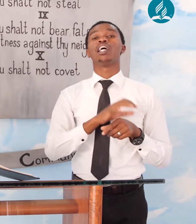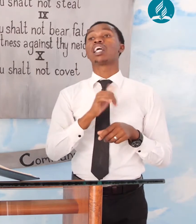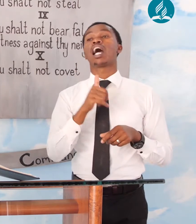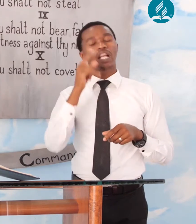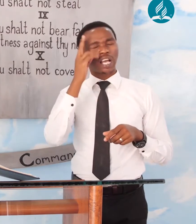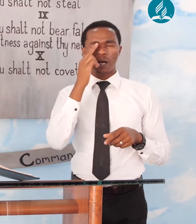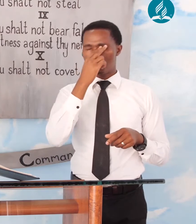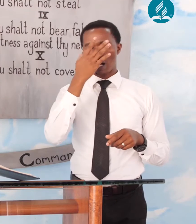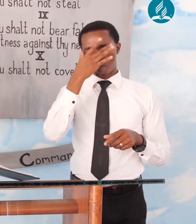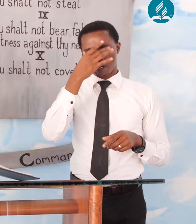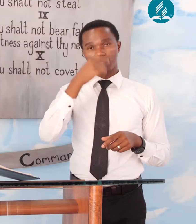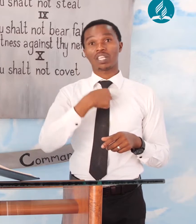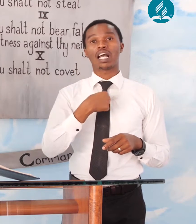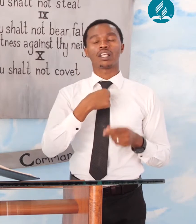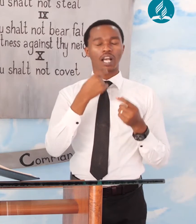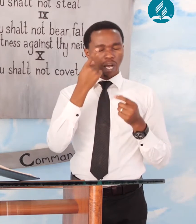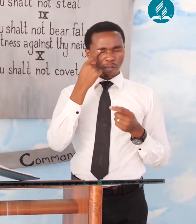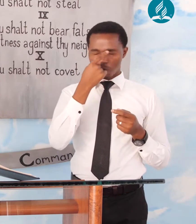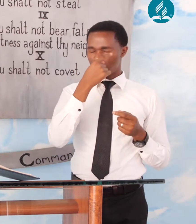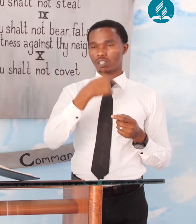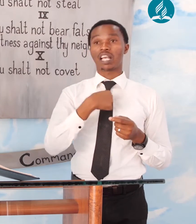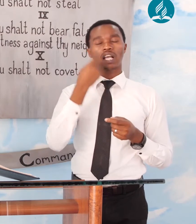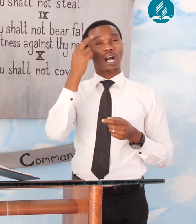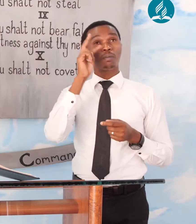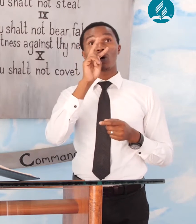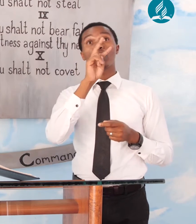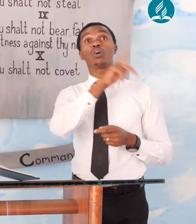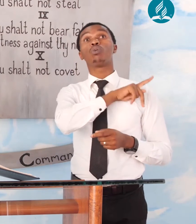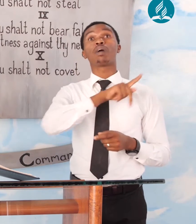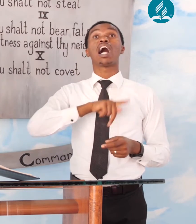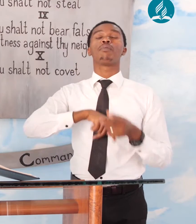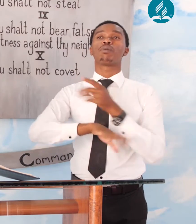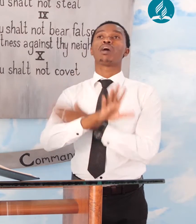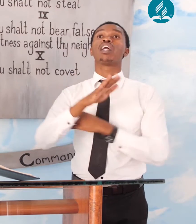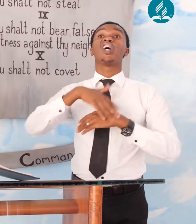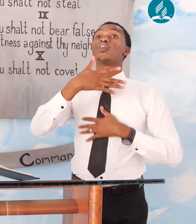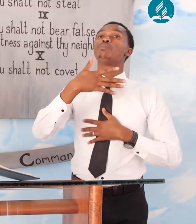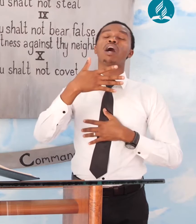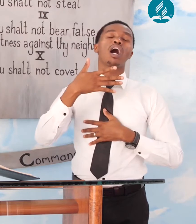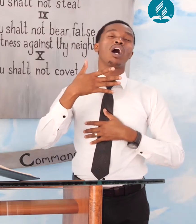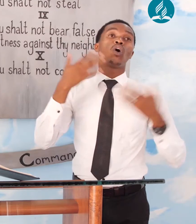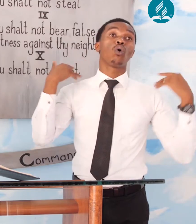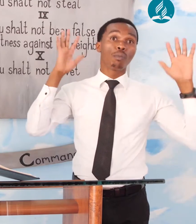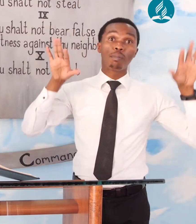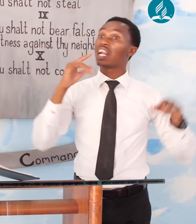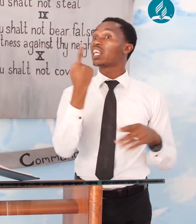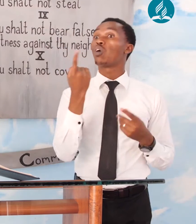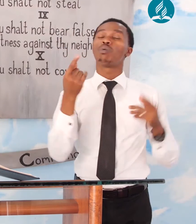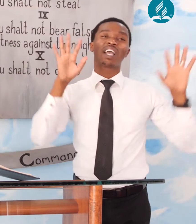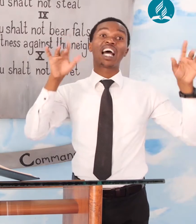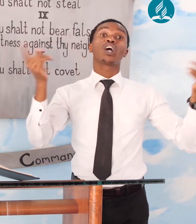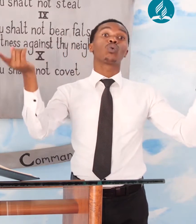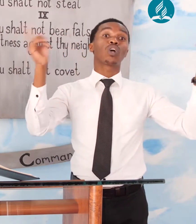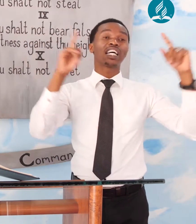yanjye abonye umwami w'iteka nyiringabo maze umwe mu baserafi araguruka azaho ndi afite ikara mu